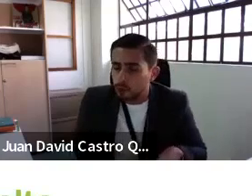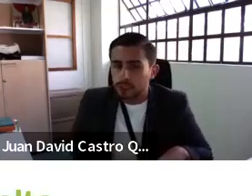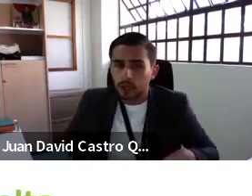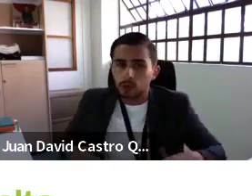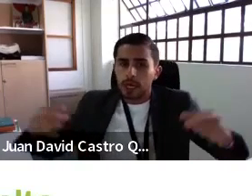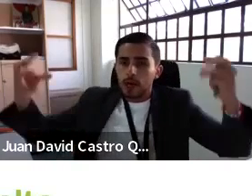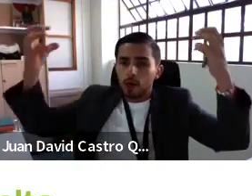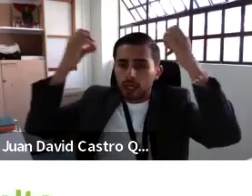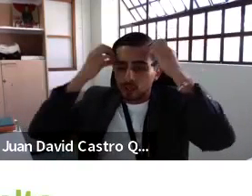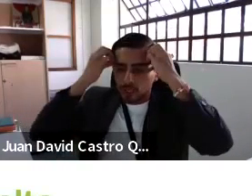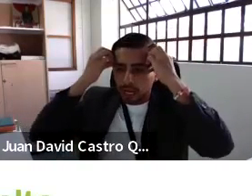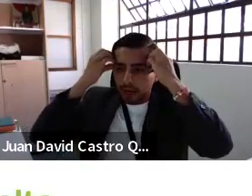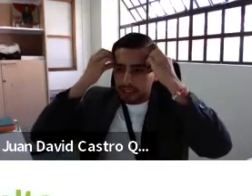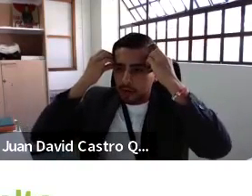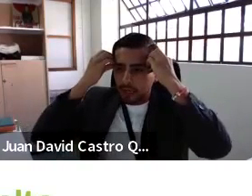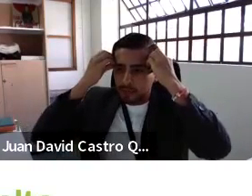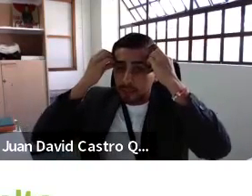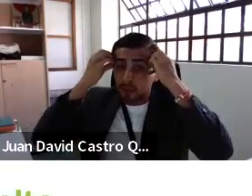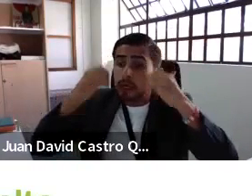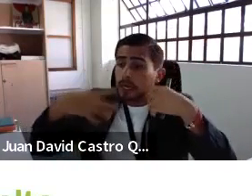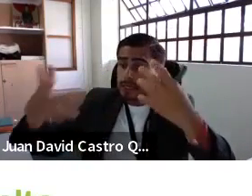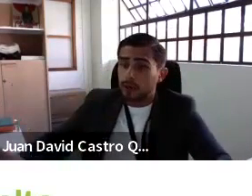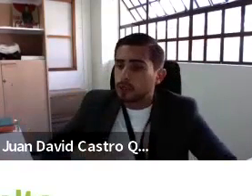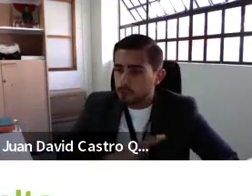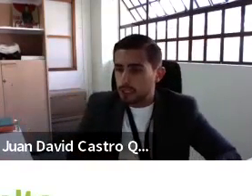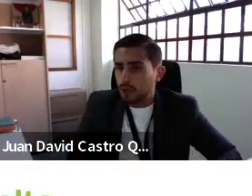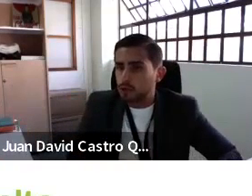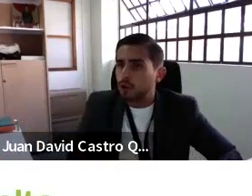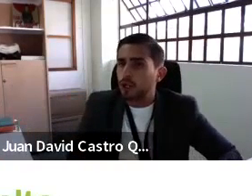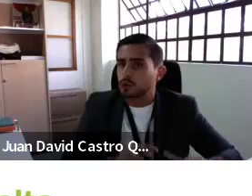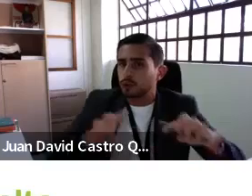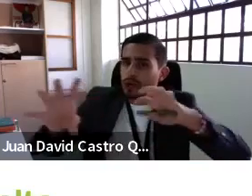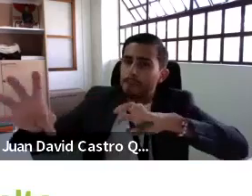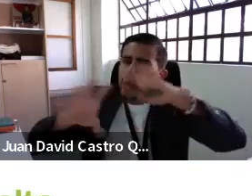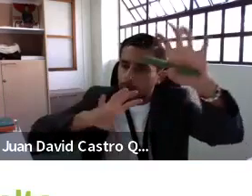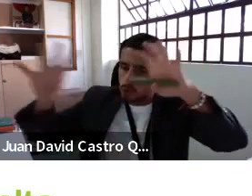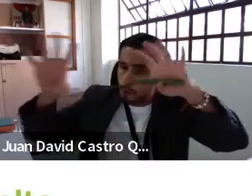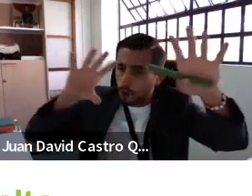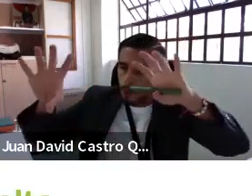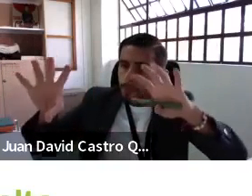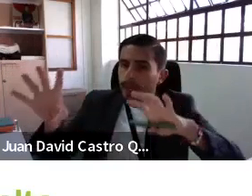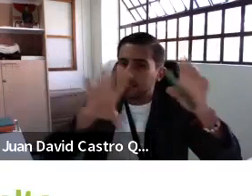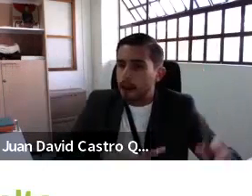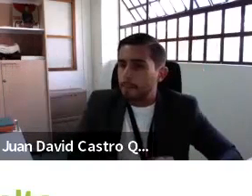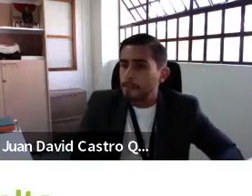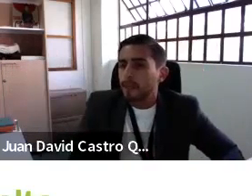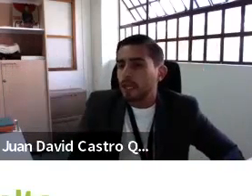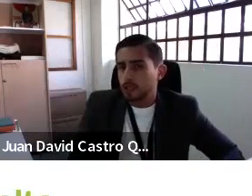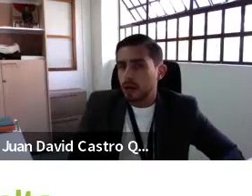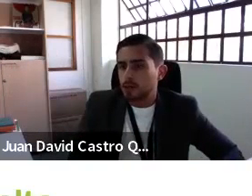¿Cómo se traduce lo que yo tengo a la cabeza como experto y se lleva un dispositivo? Eso es lo que nosotros cambiamos un poco ese mapa y nos llevamos